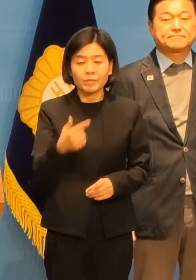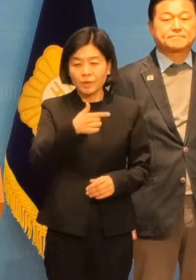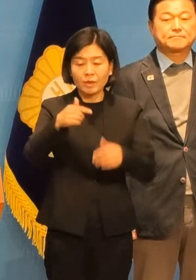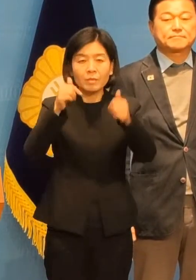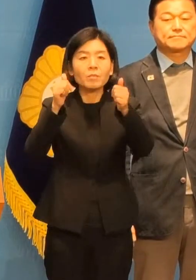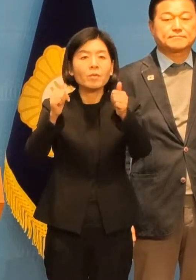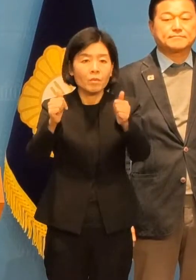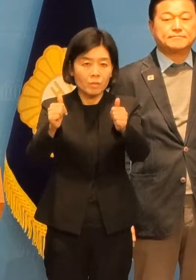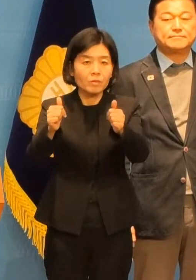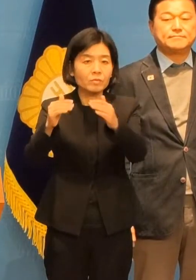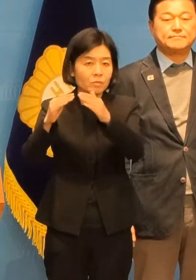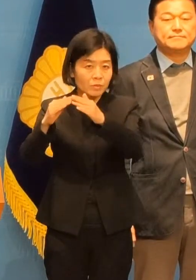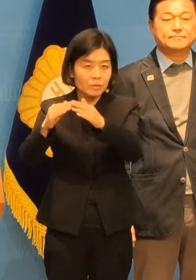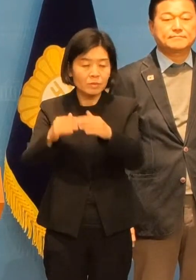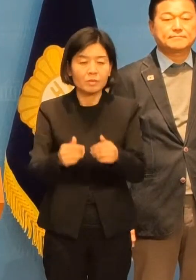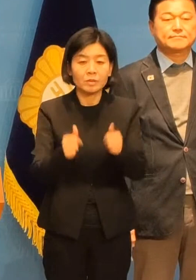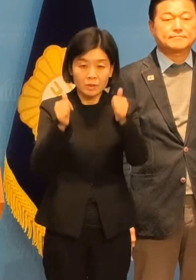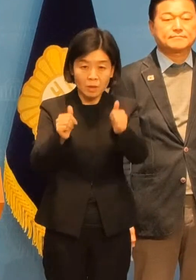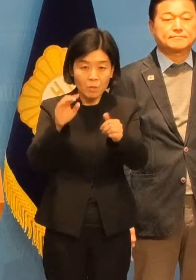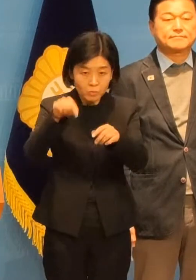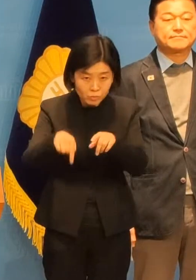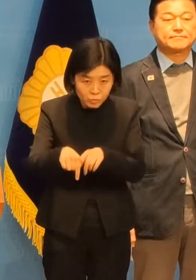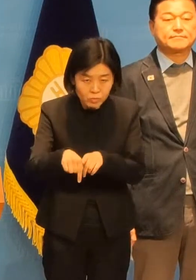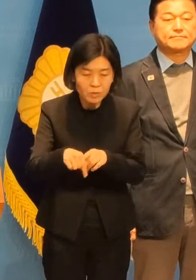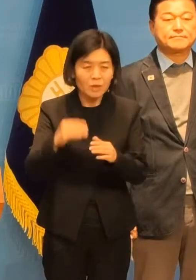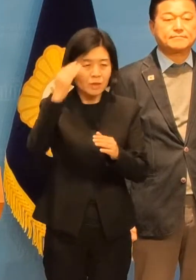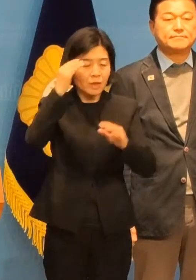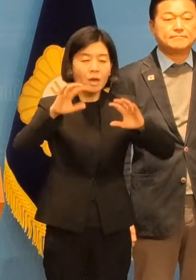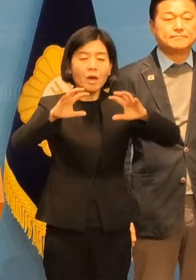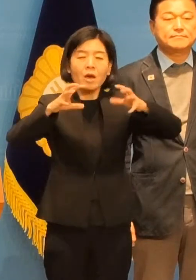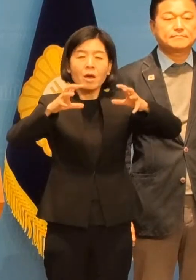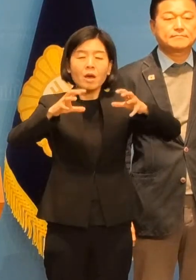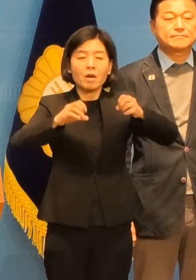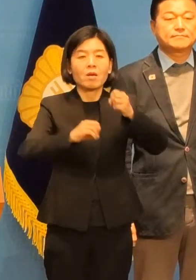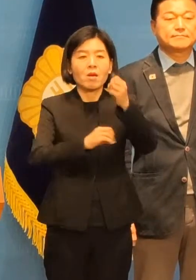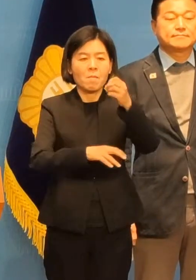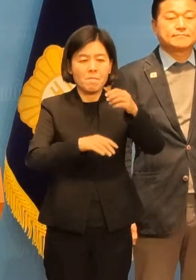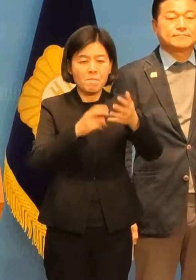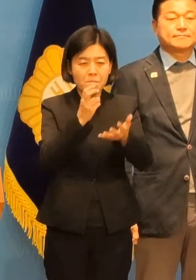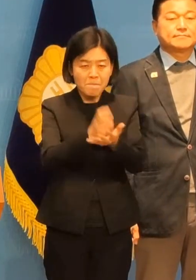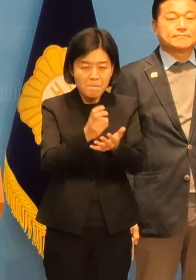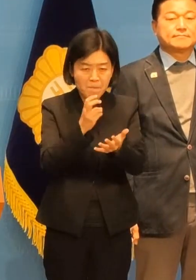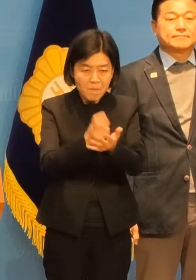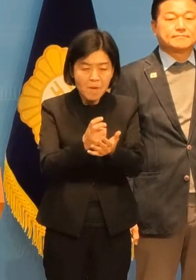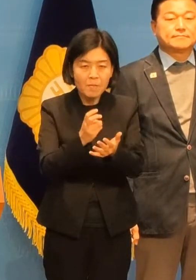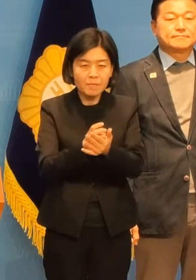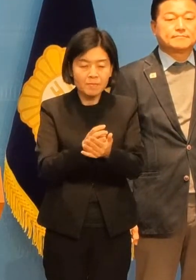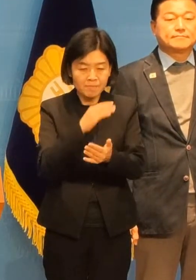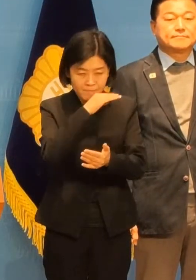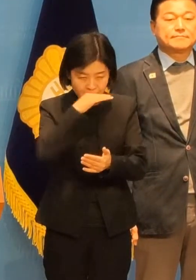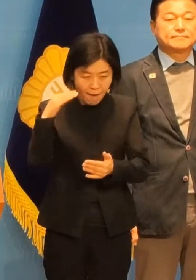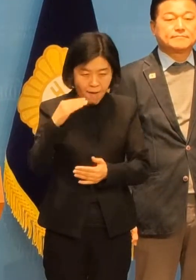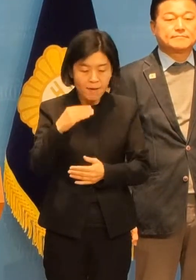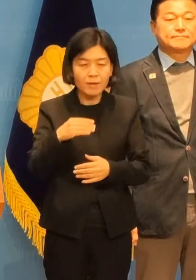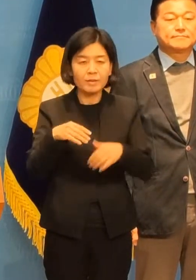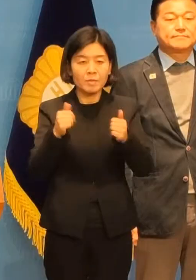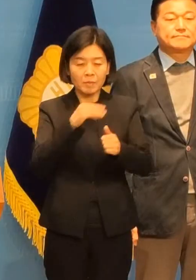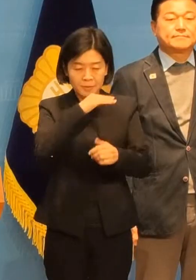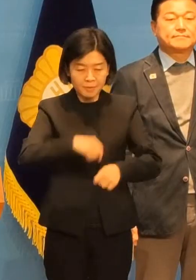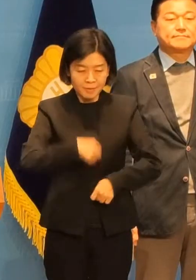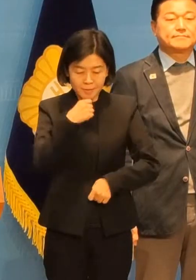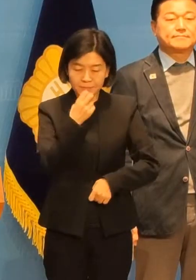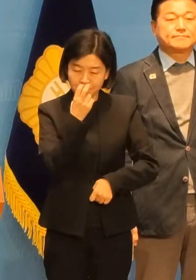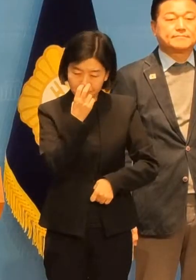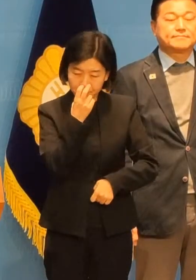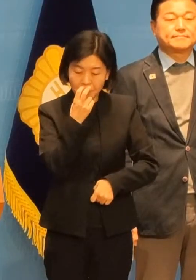대법원은 그리고 사법부는 대한민국의 헌정 질서를 수호하고 사법 정의를 지켜야 하는 최후의